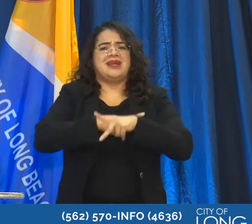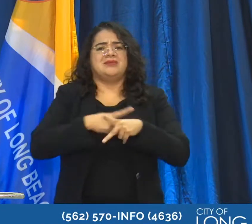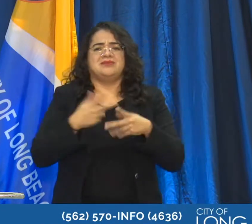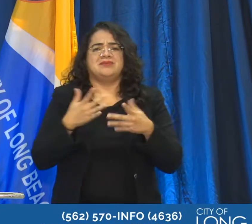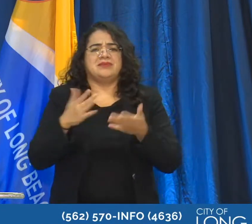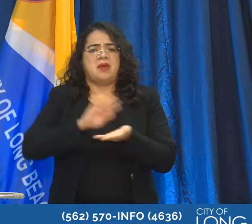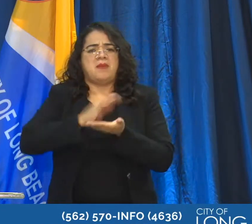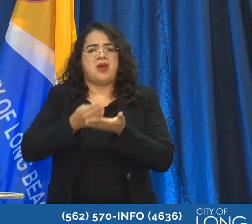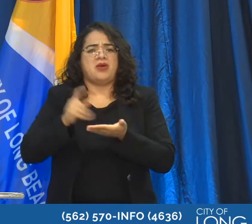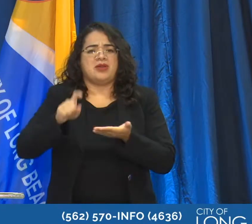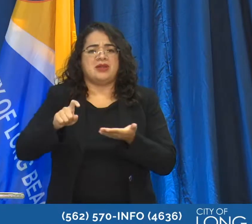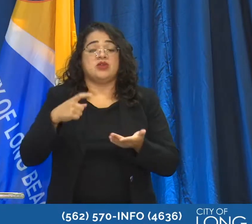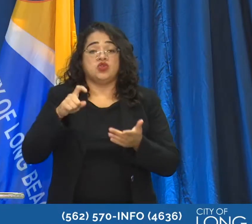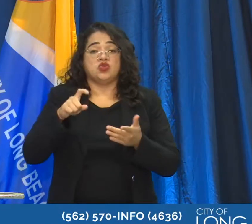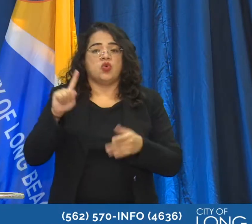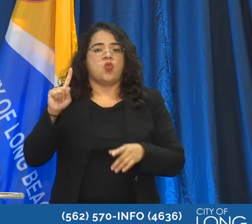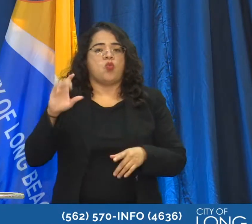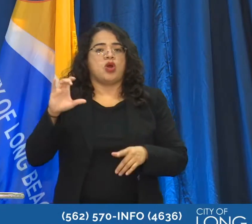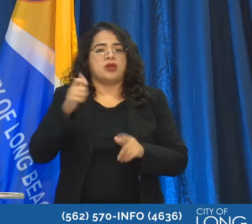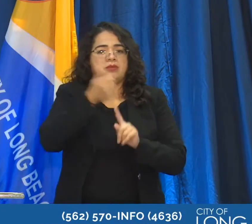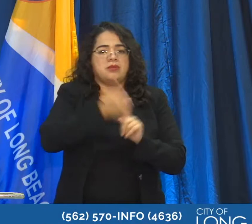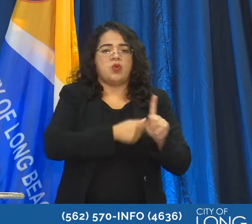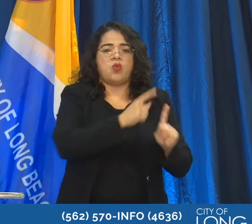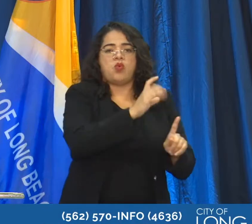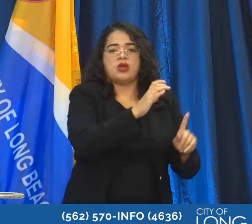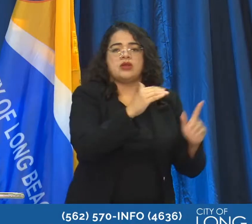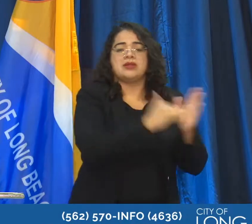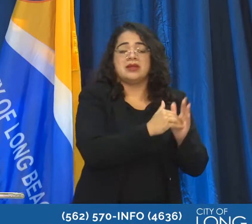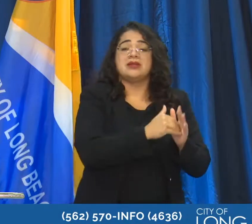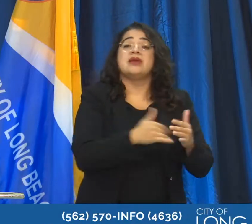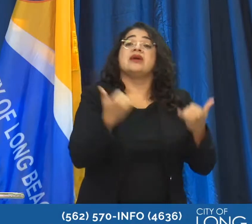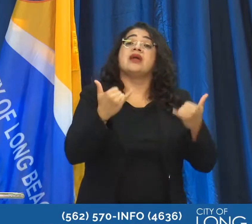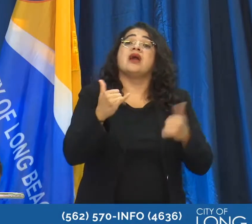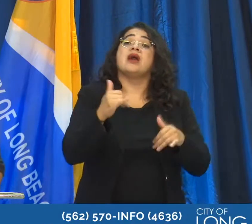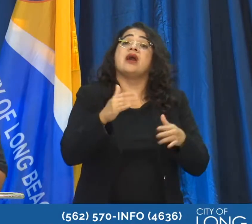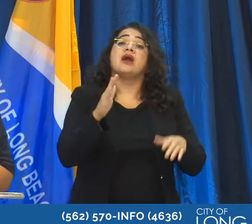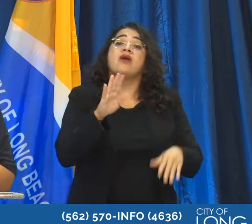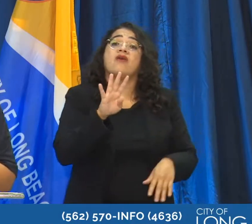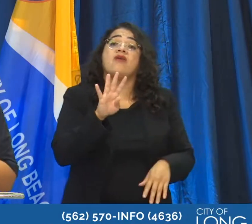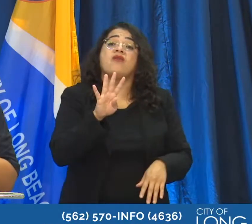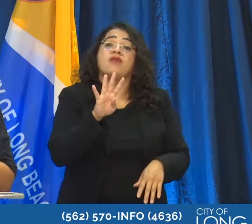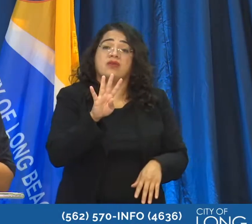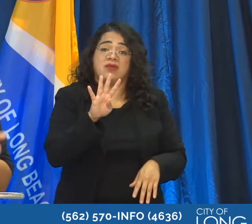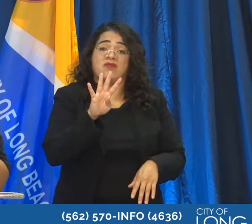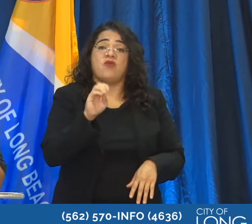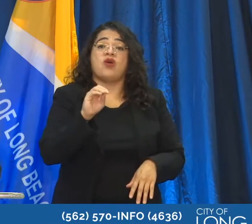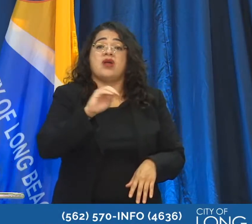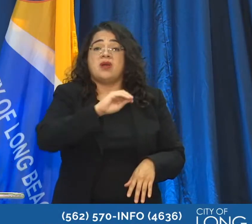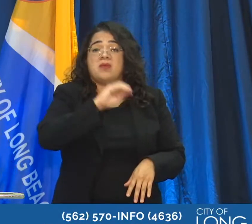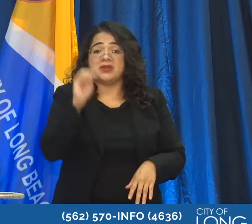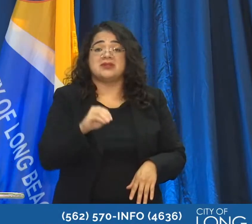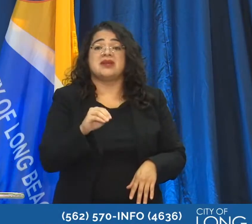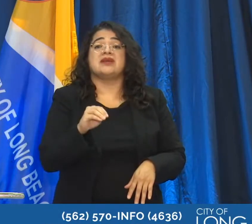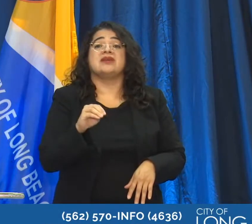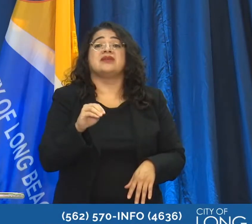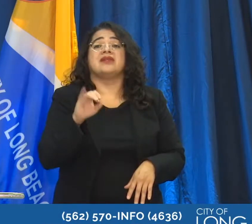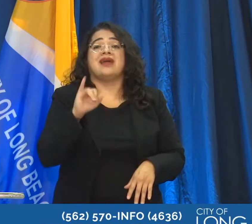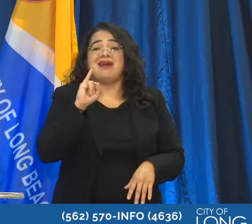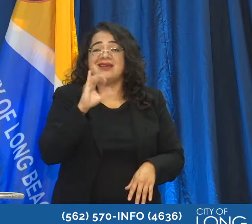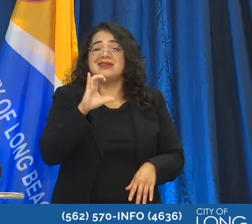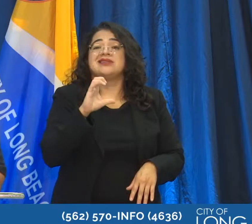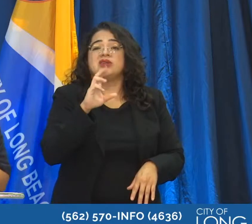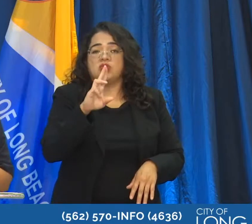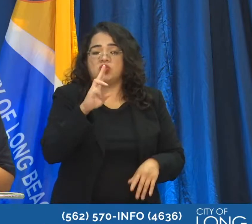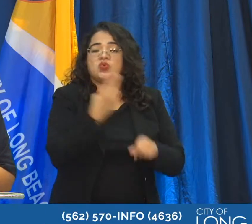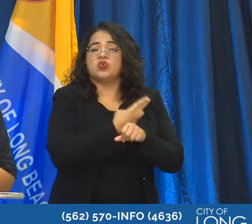de las unidades críticas se están utilizando actualmente, y eso puede cambiar mientras vemos más casos positivos, y entre